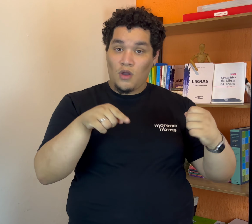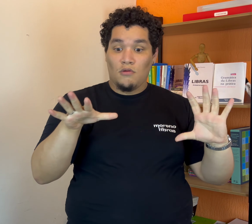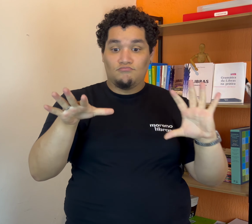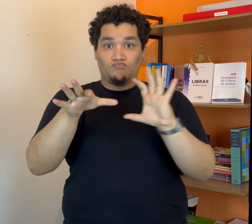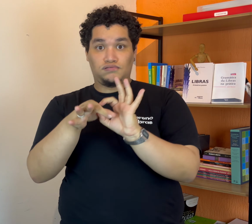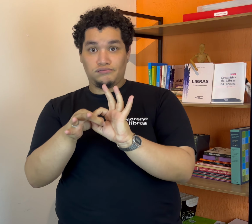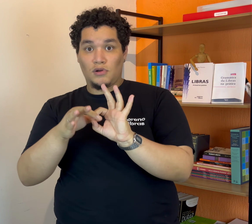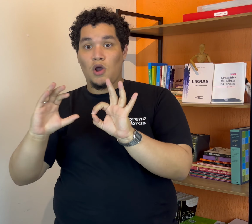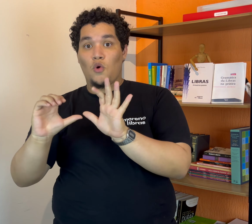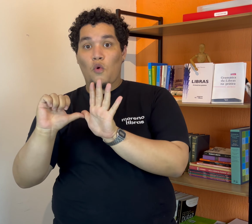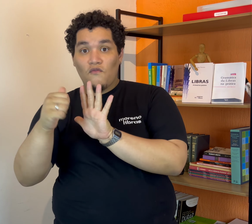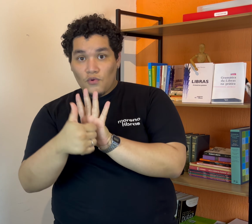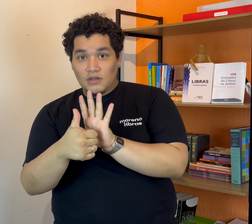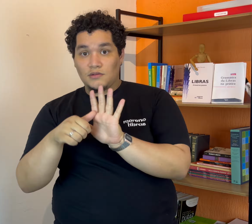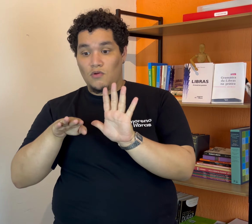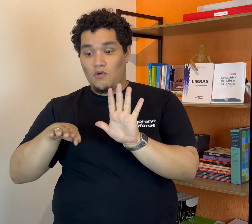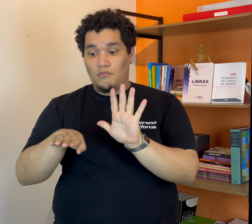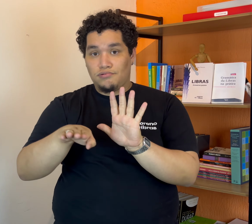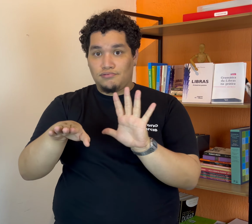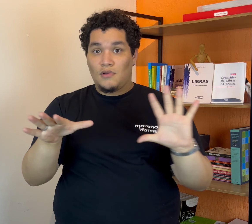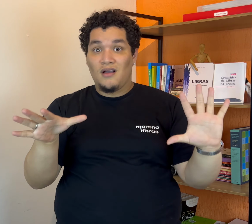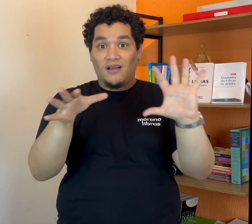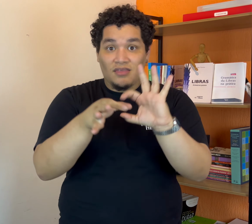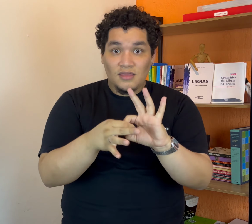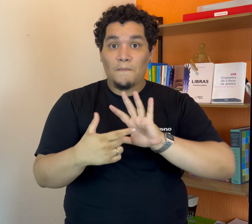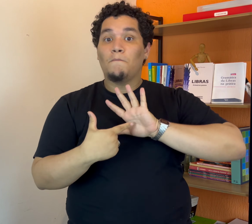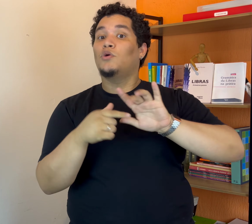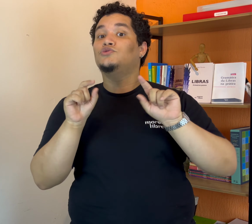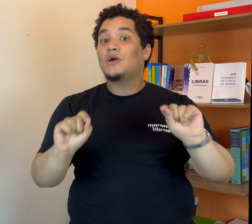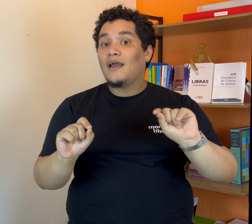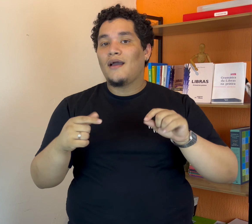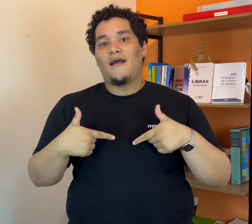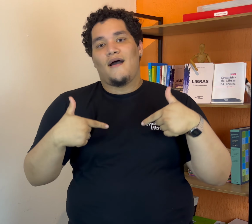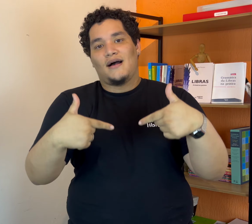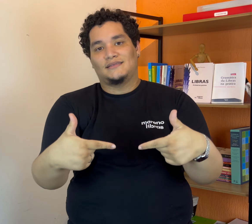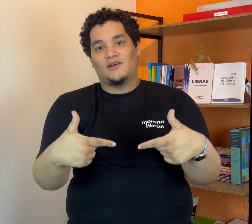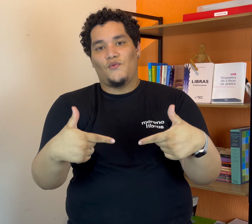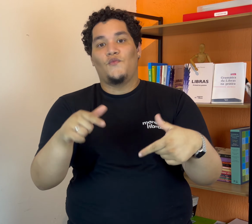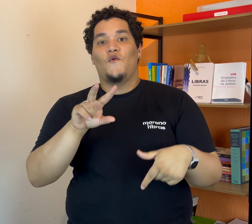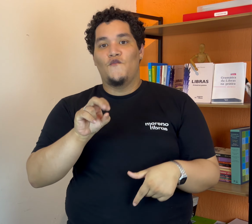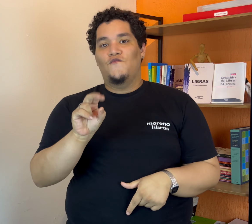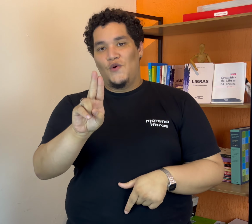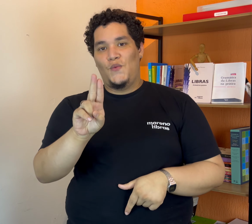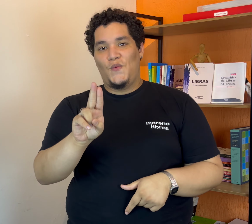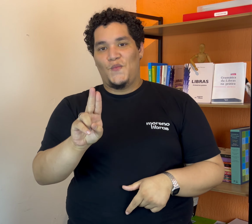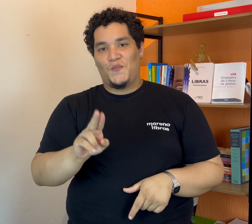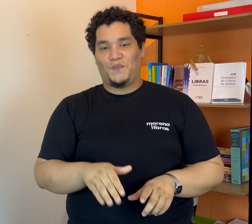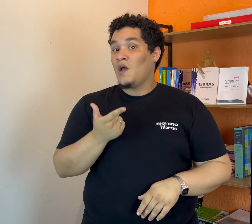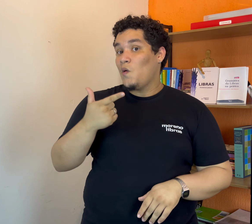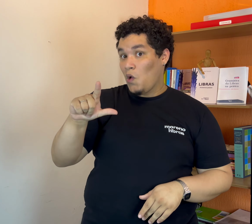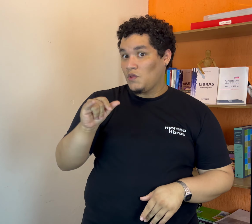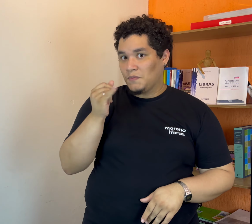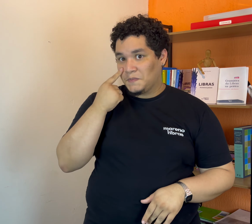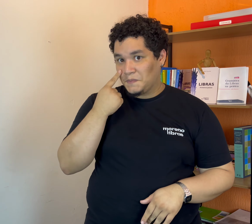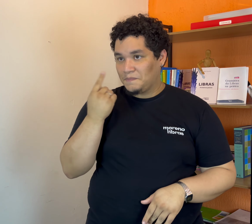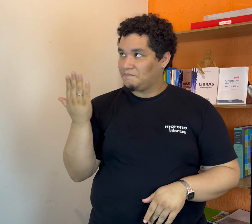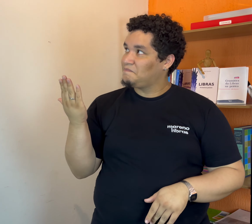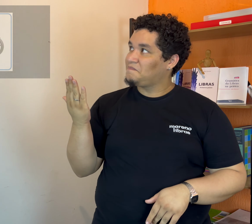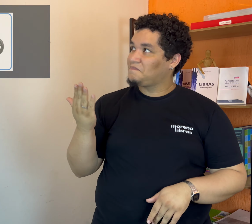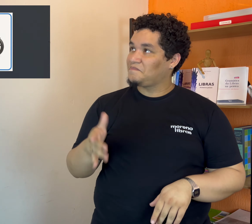o sinal de carro tem relação direta com a configuração de mão, que mostra a ação que o carro executou. Veja o outro. Qual